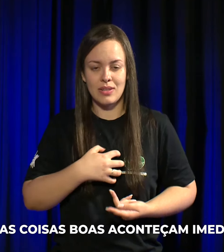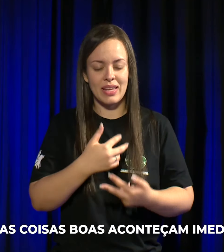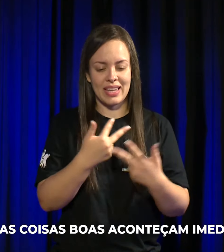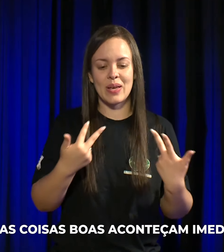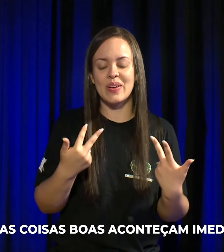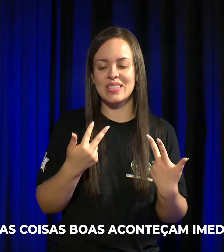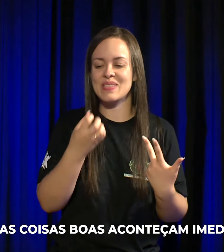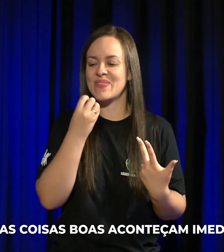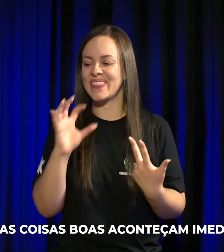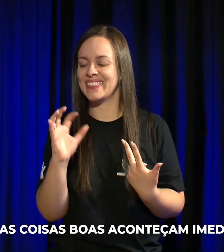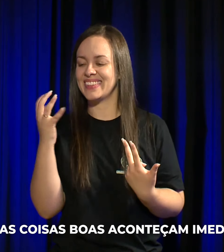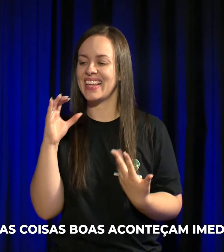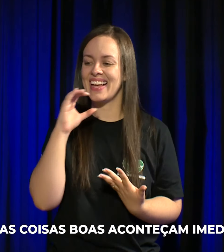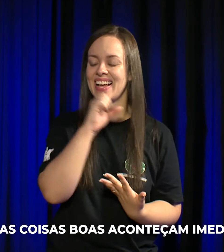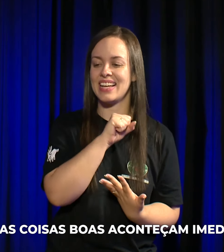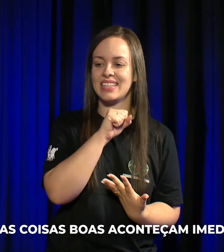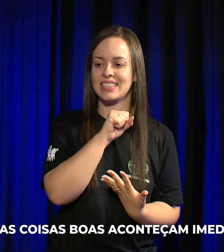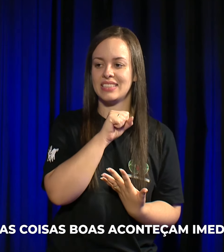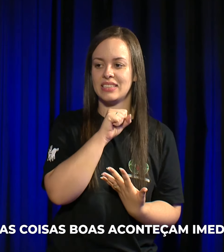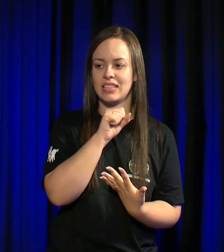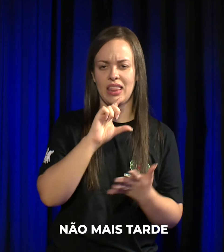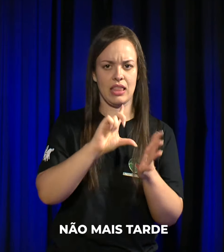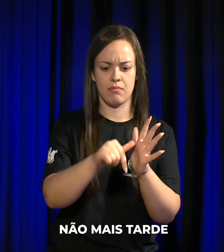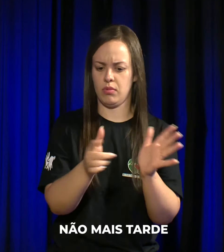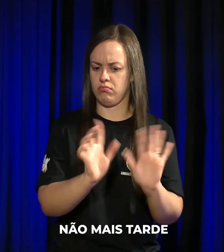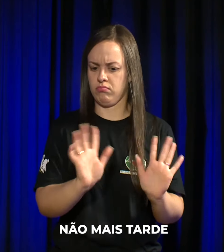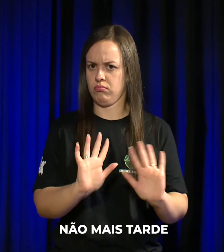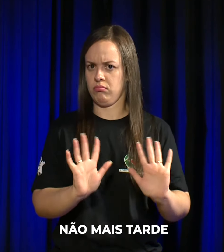boas aconteçam imediatamente, não mais tarde.